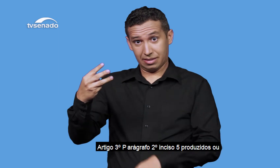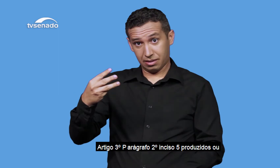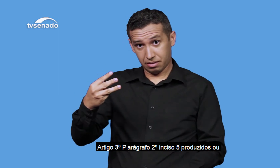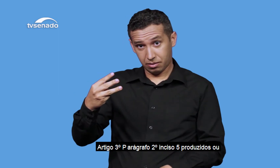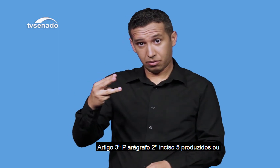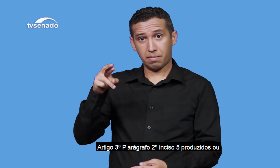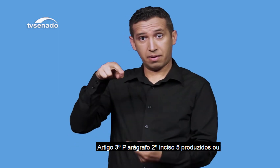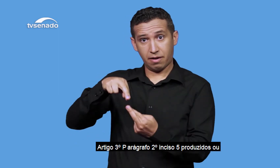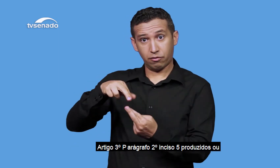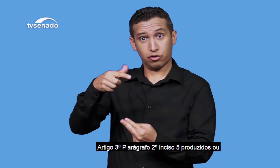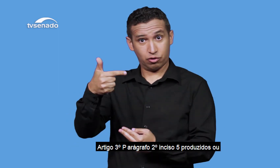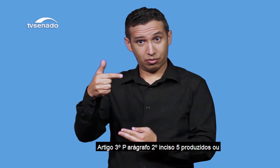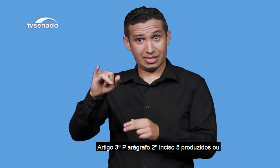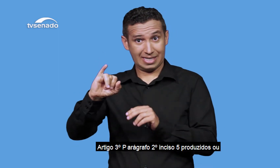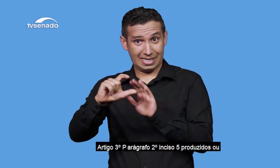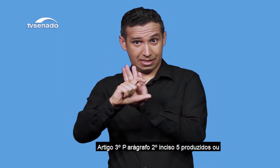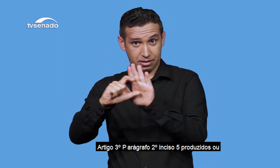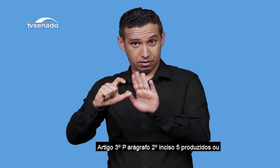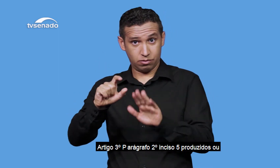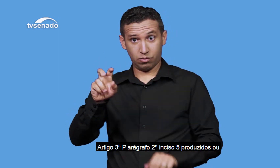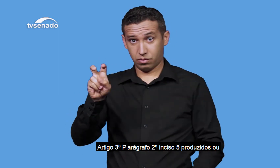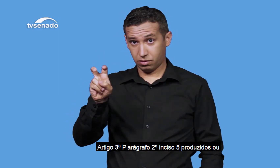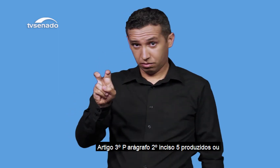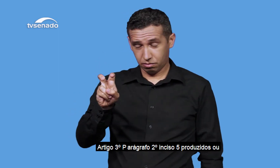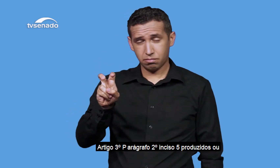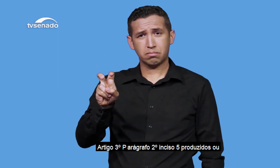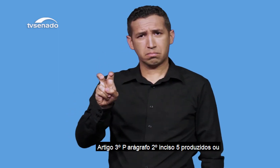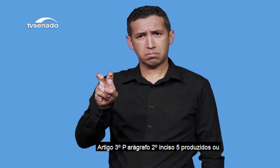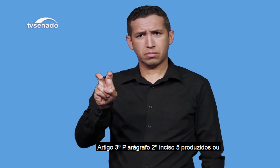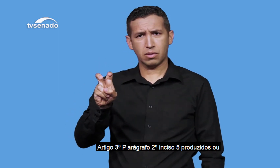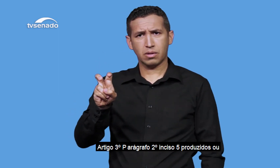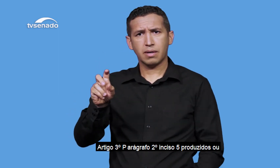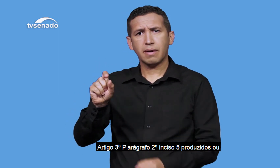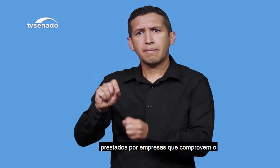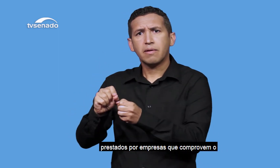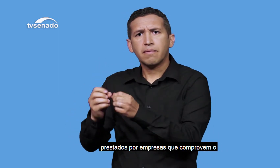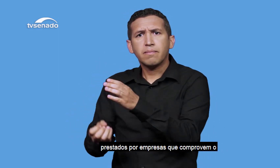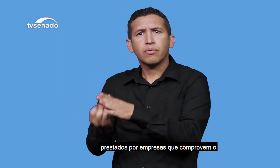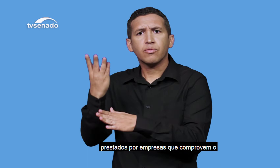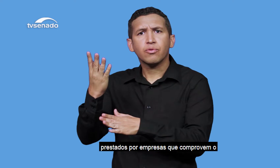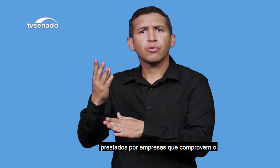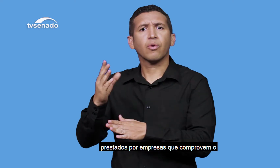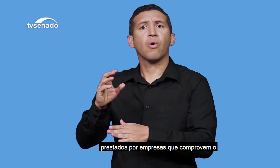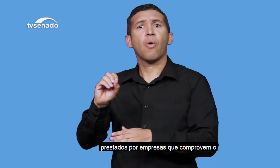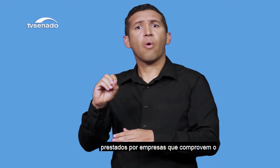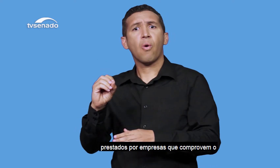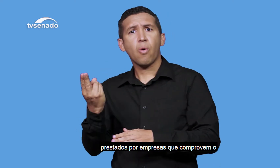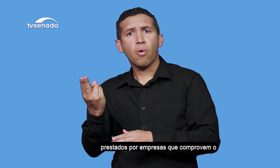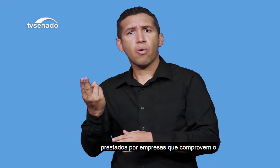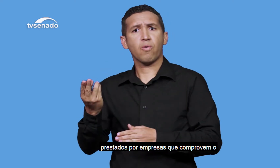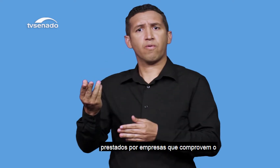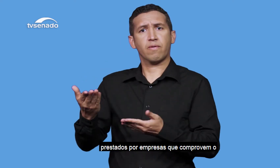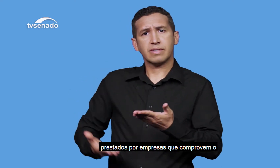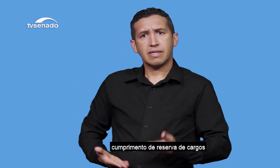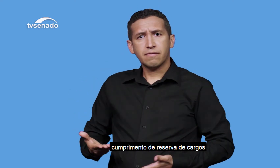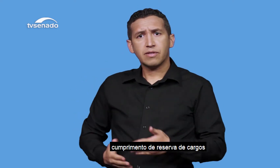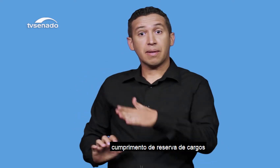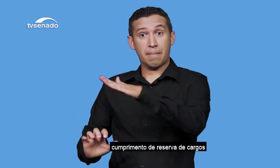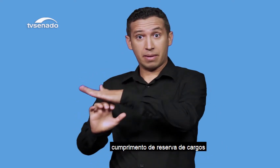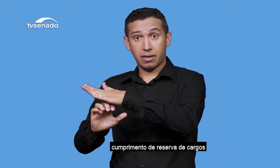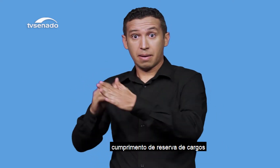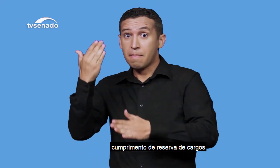2º inciso 5 produzidos ou prestados por empresas que comprovem o cumprimento